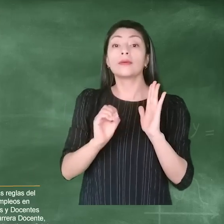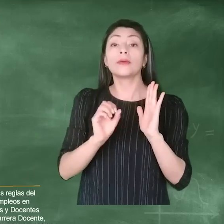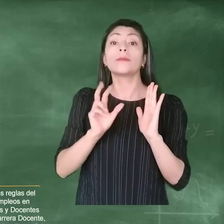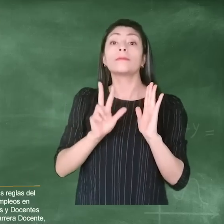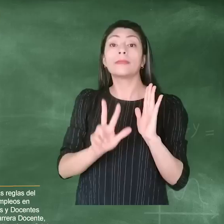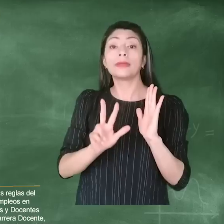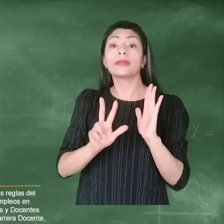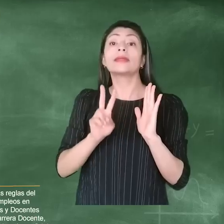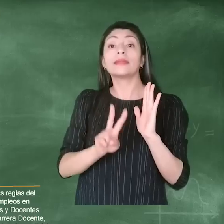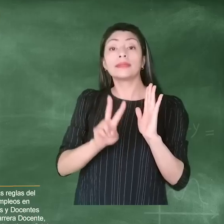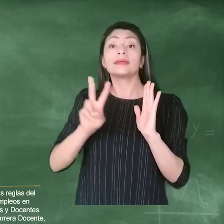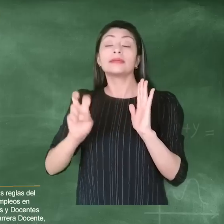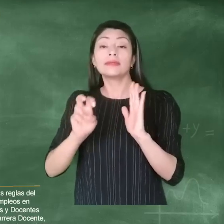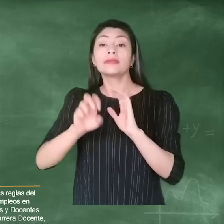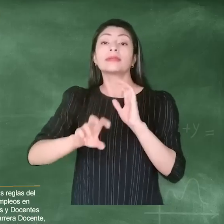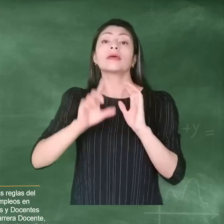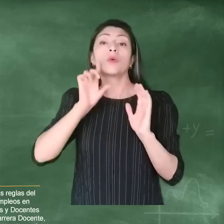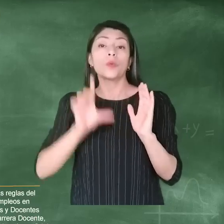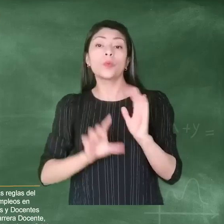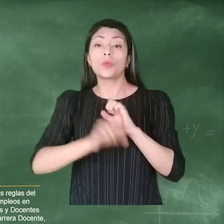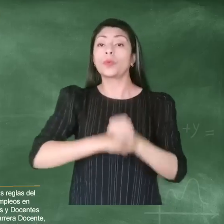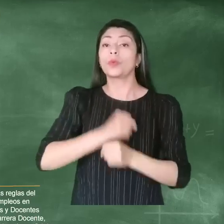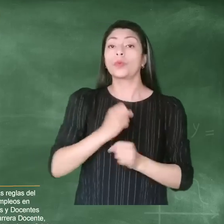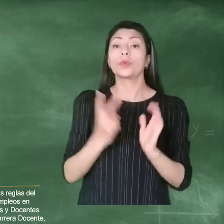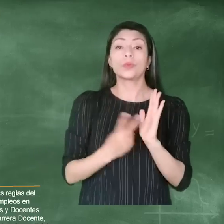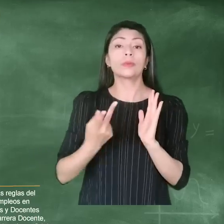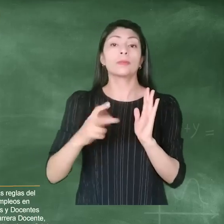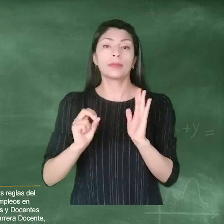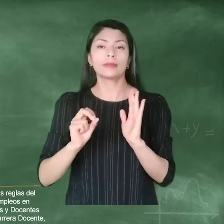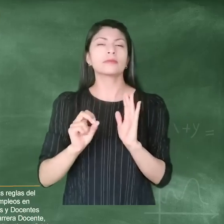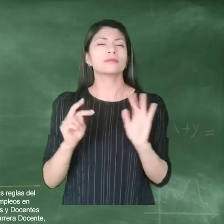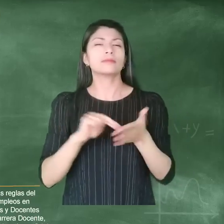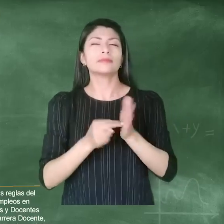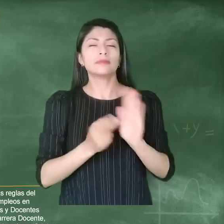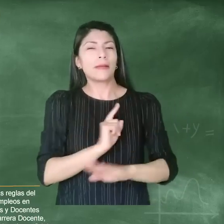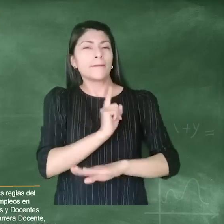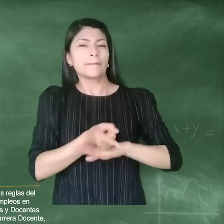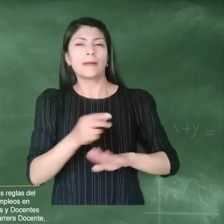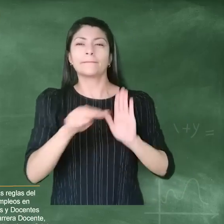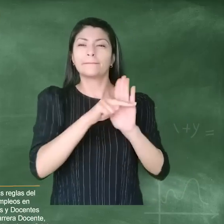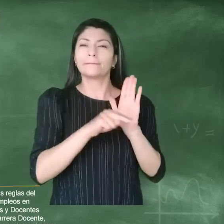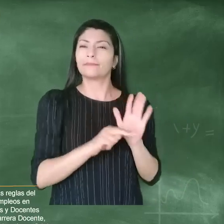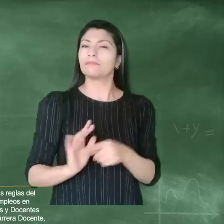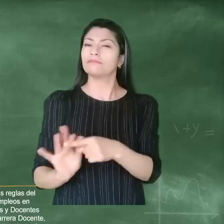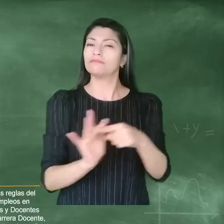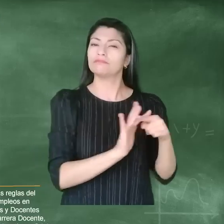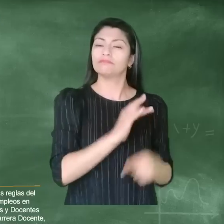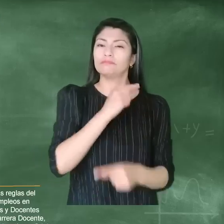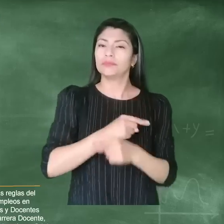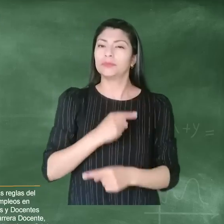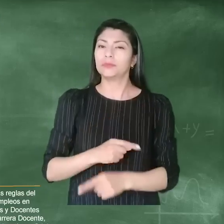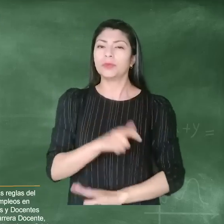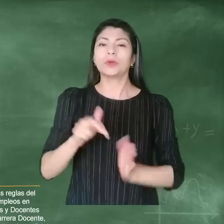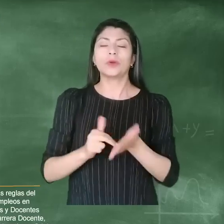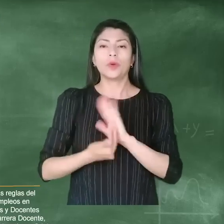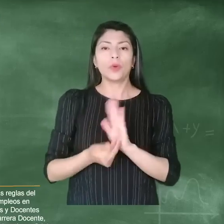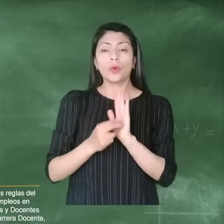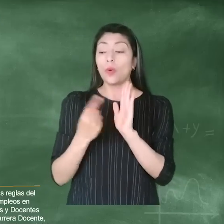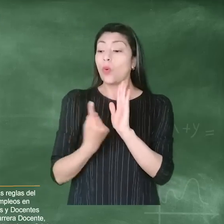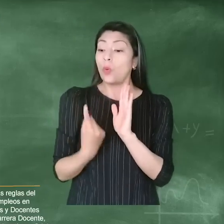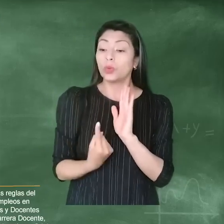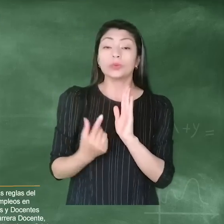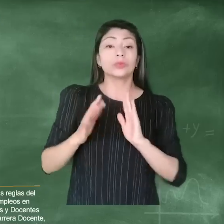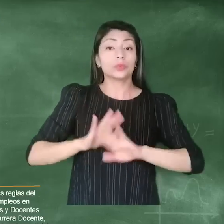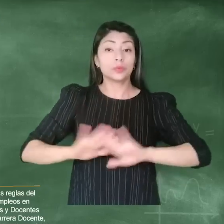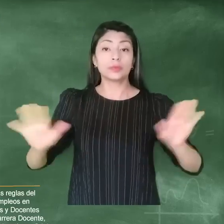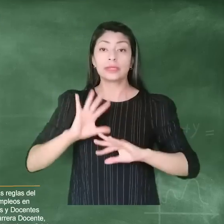Ley 2043 del 27 de julio de 2020, se aplicarán los lineamientos definidos para el efecto